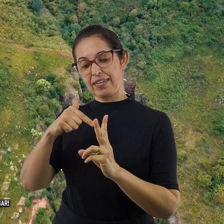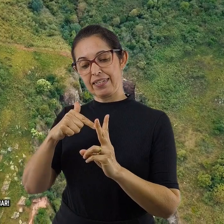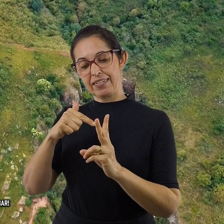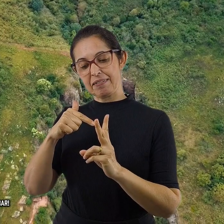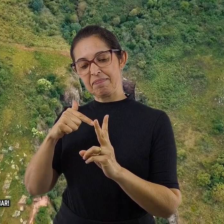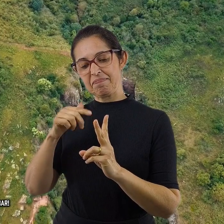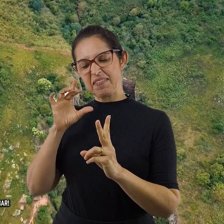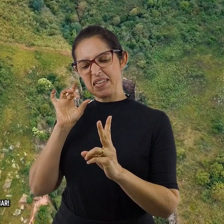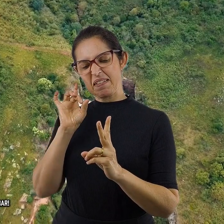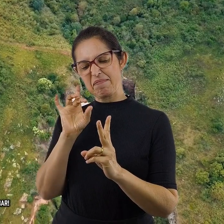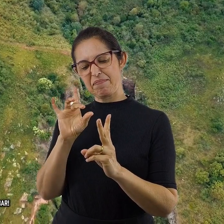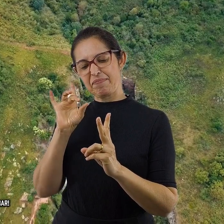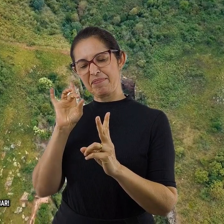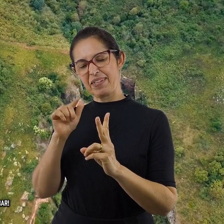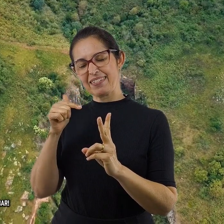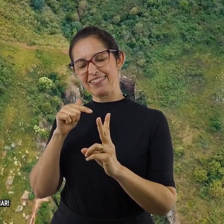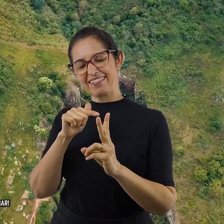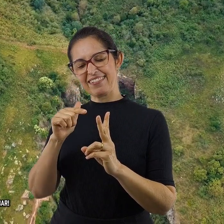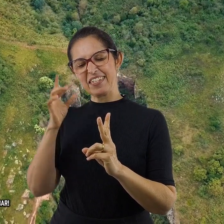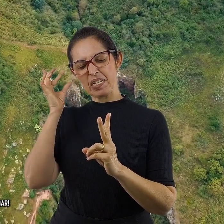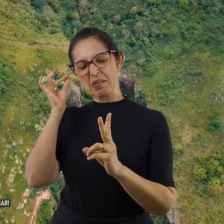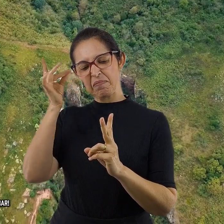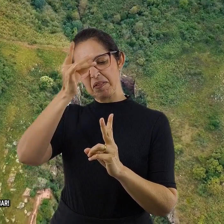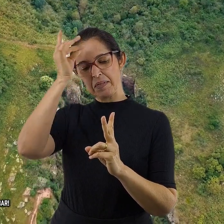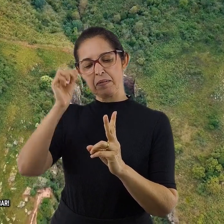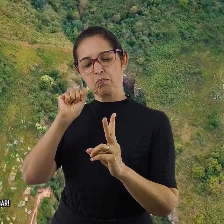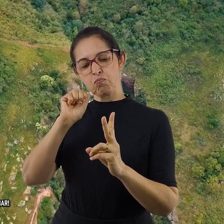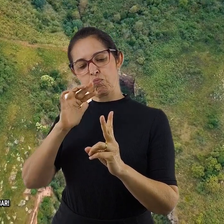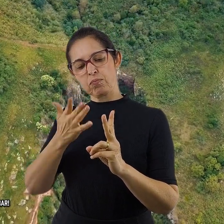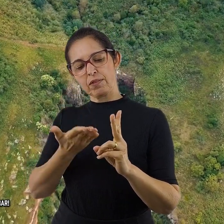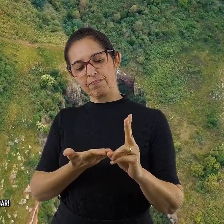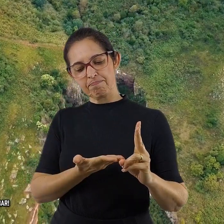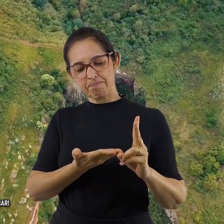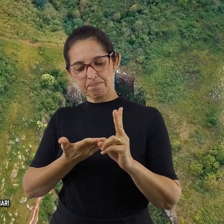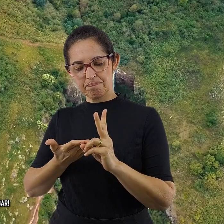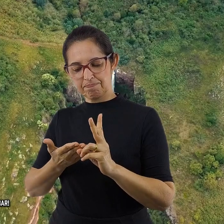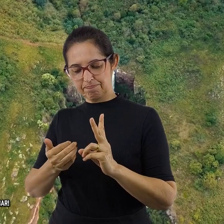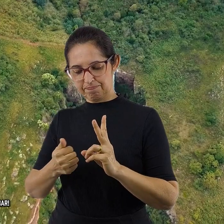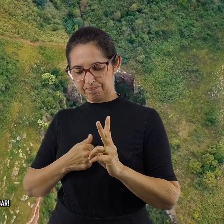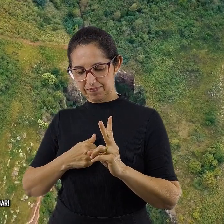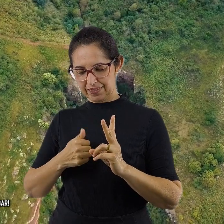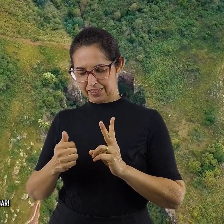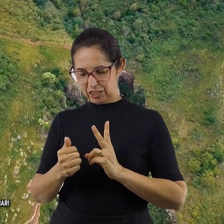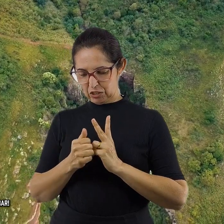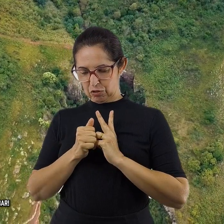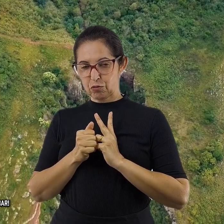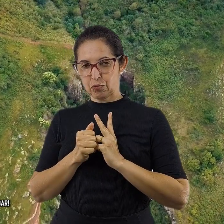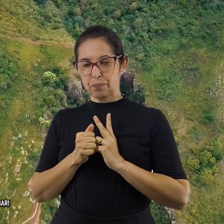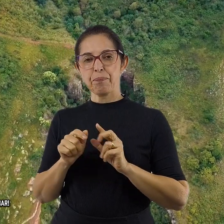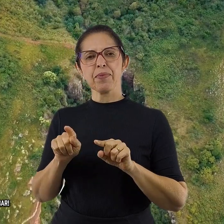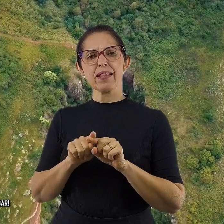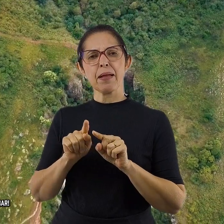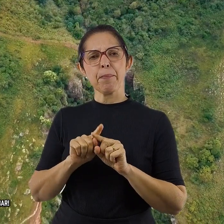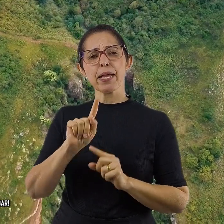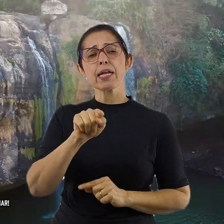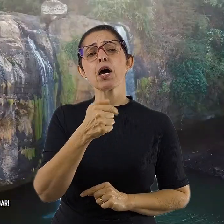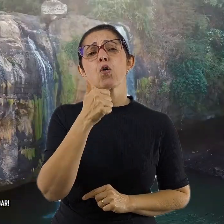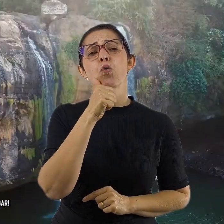com olhar espiritual, e eu vos recebo na minha presença. A outra, minha